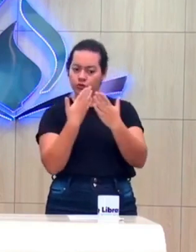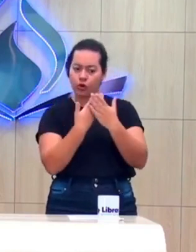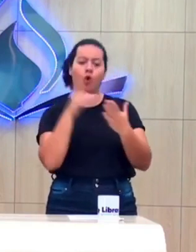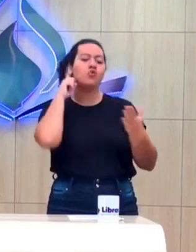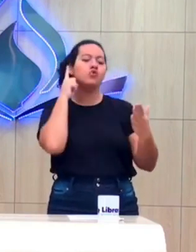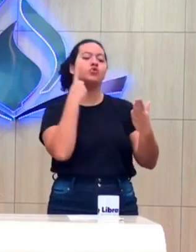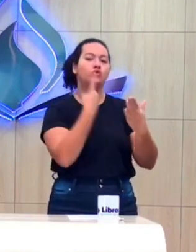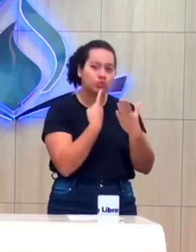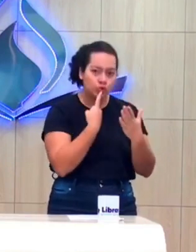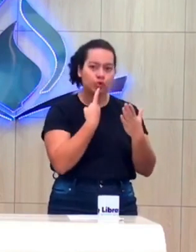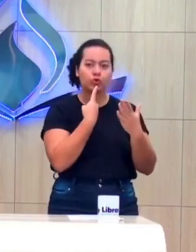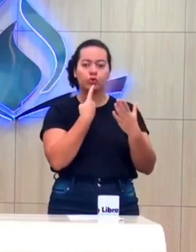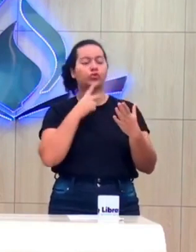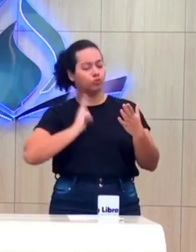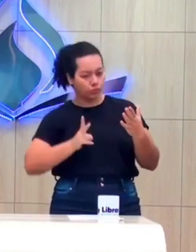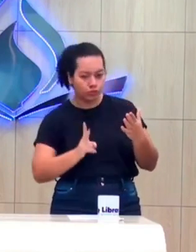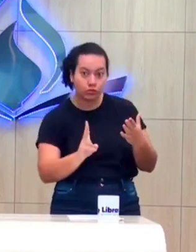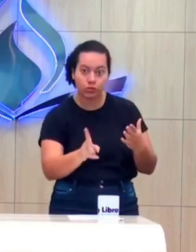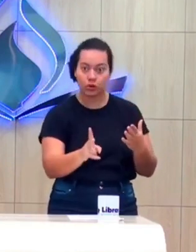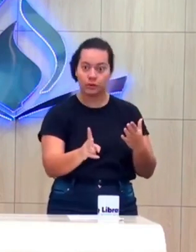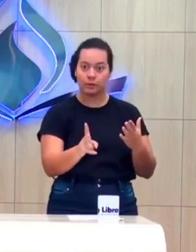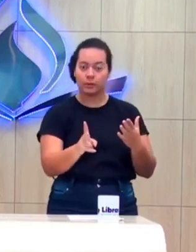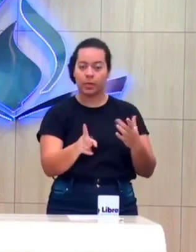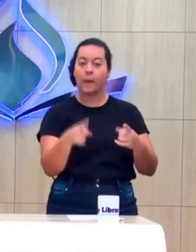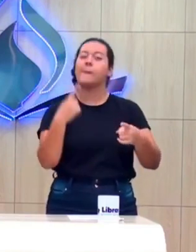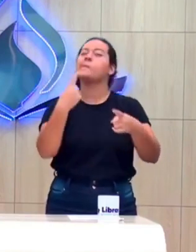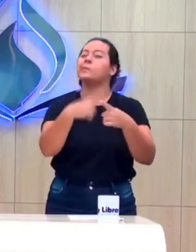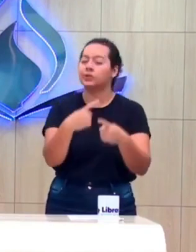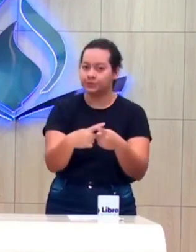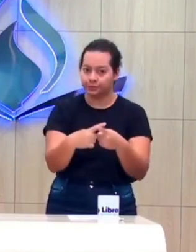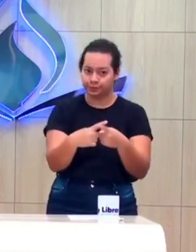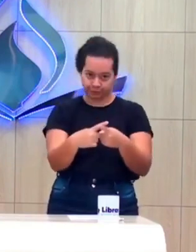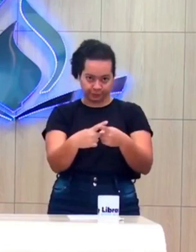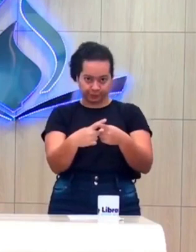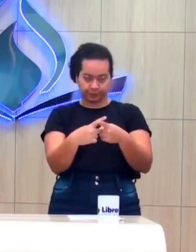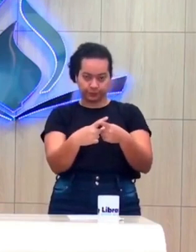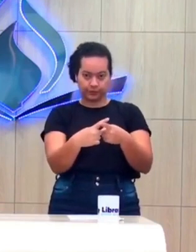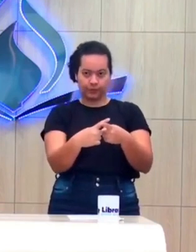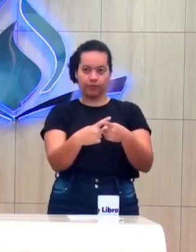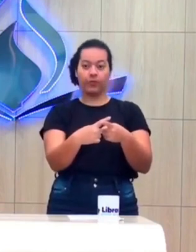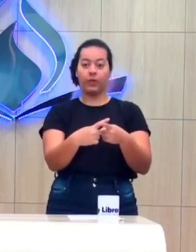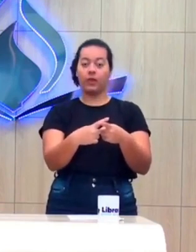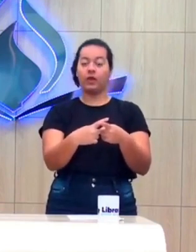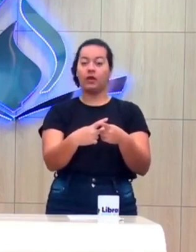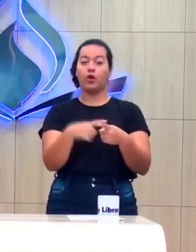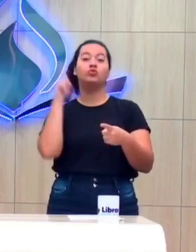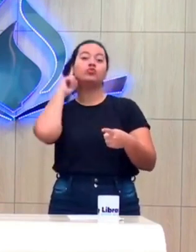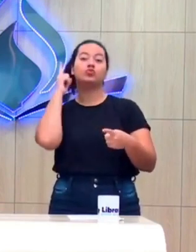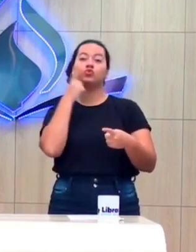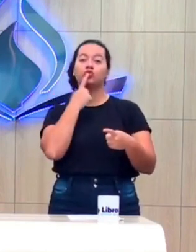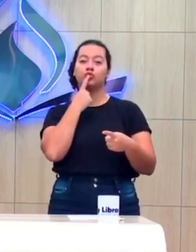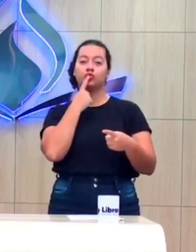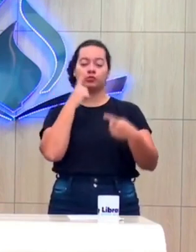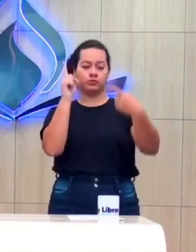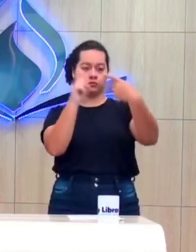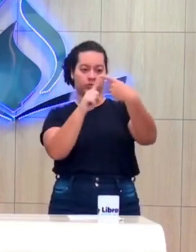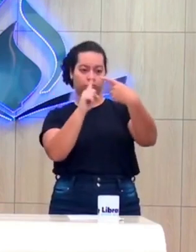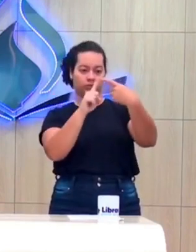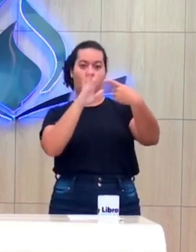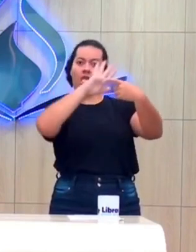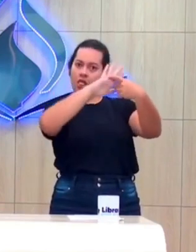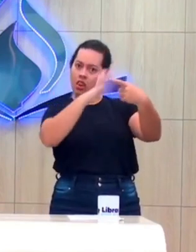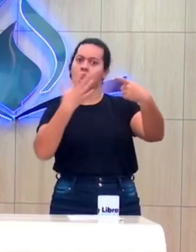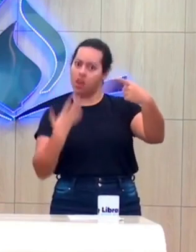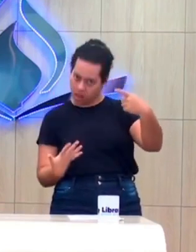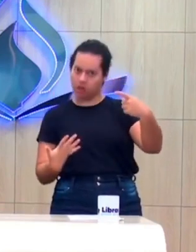surdo continuar. Por quê? A língua de instrução do surdo é sua primeira